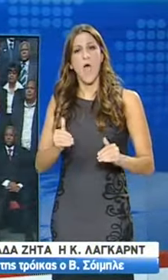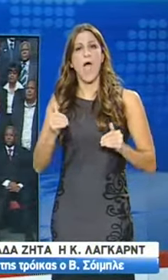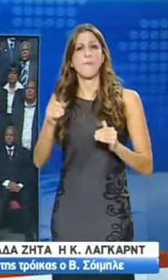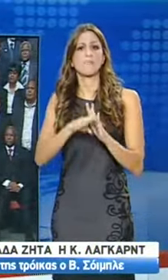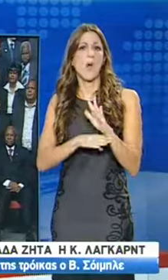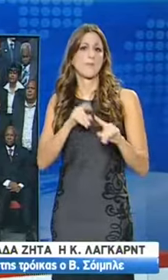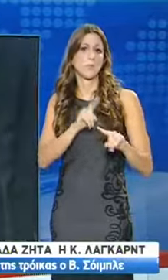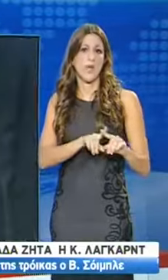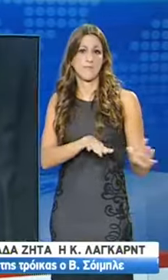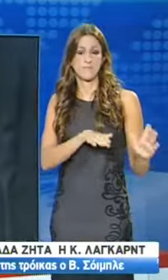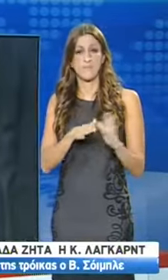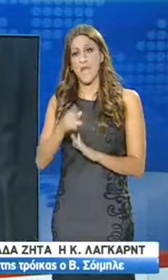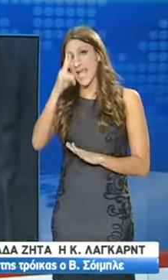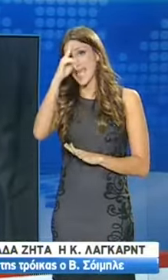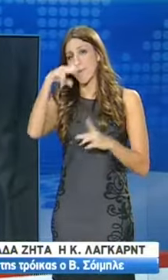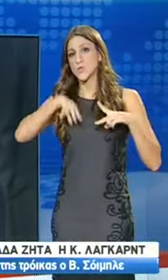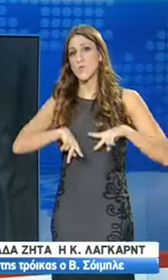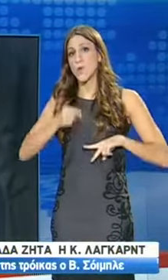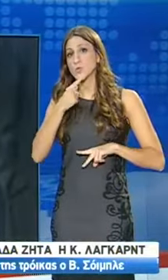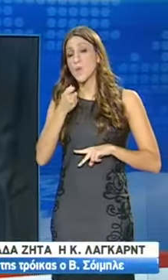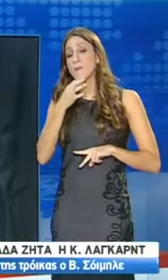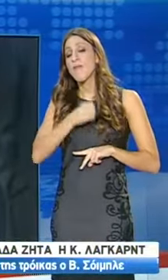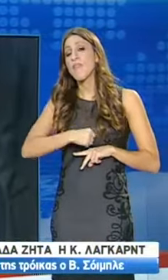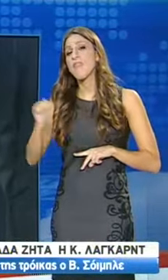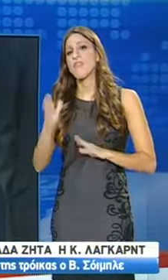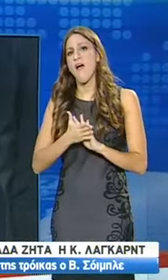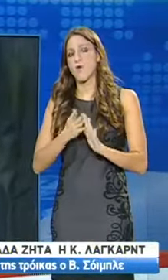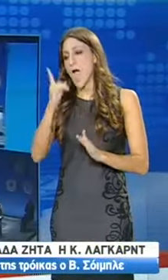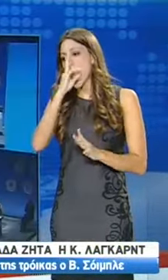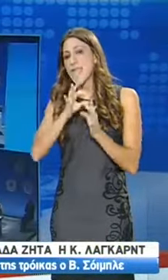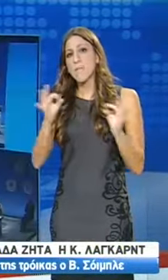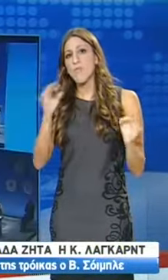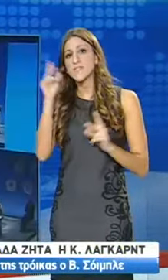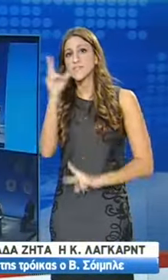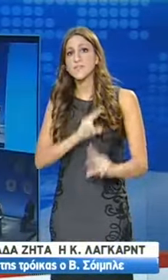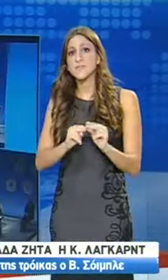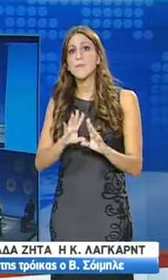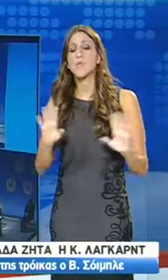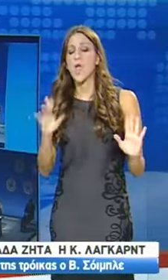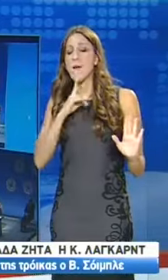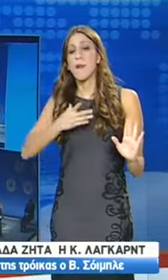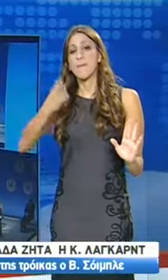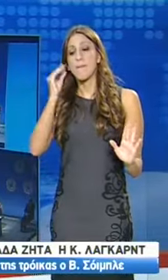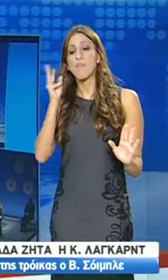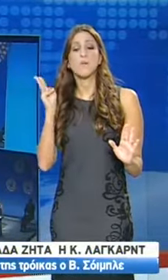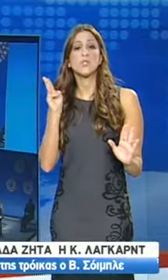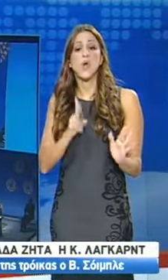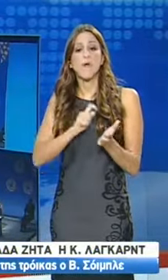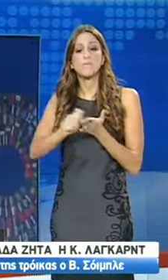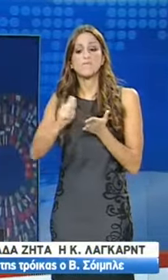θα έπρεπε να κάνουμε υποθέσεις σχετικά με ένα τέτοιο αίτημα, ως ότου γίνει γνωστό το περιεχόμενο της έκθεσης των πιστωτών της Ελλάδας, αντέτεινε ο